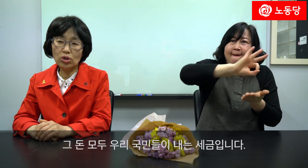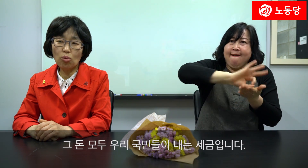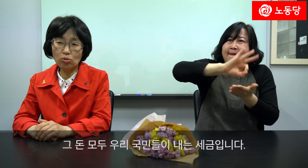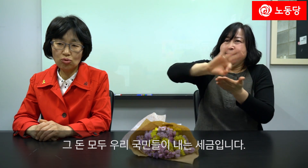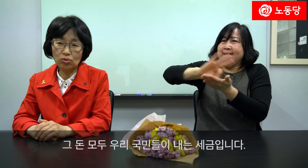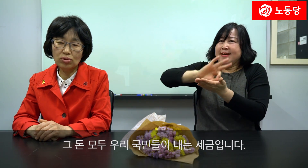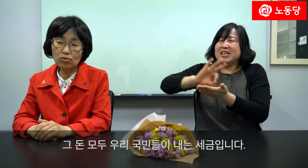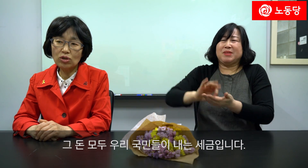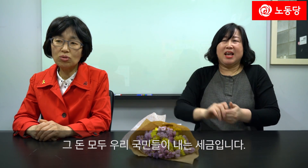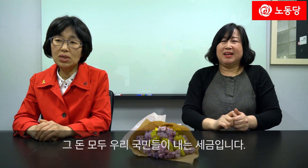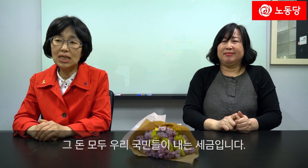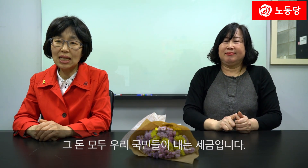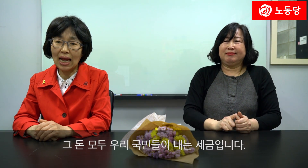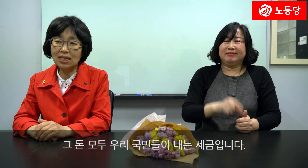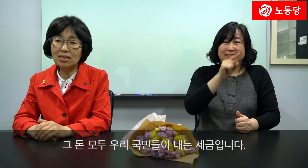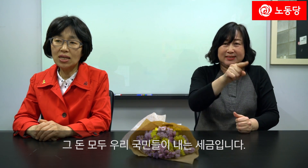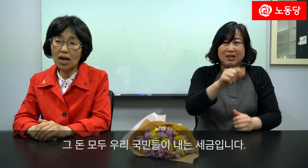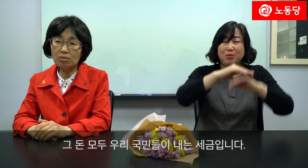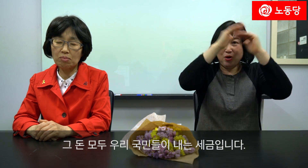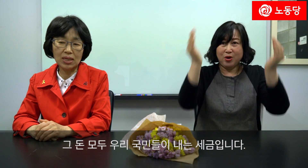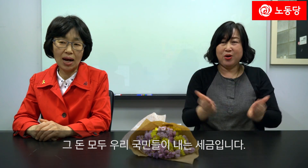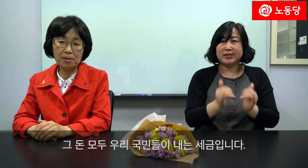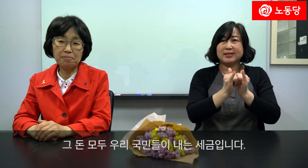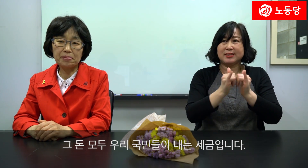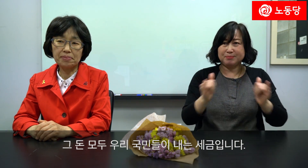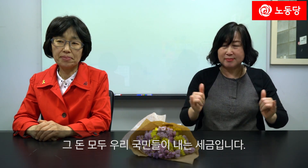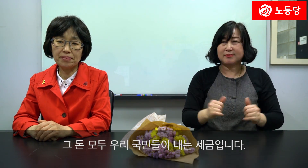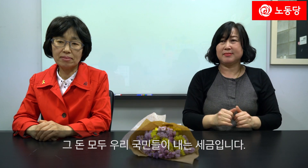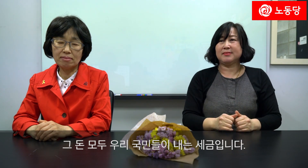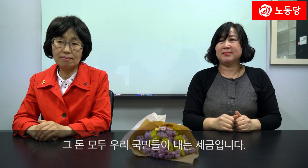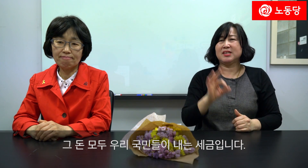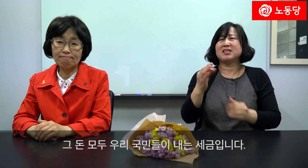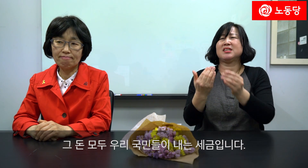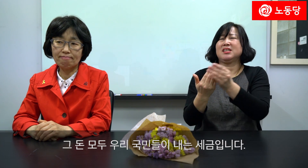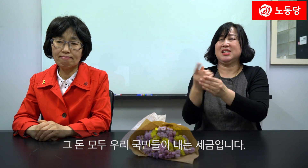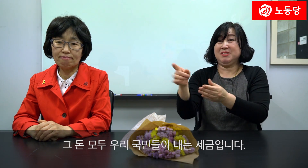그 돈이 모두 우리 국민들이 내는 세금입니다.